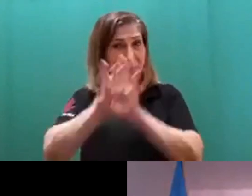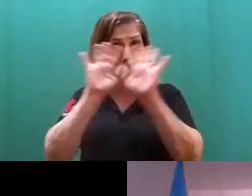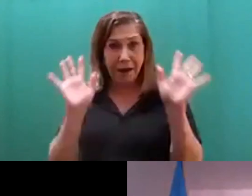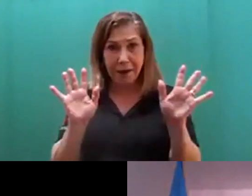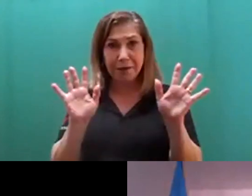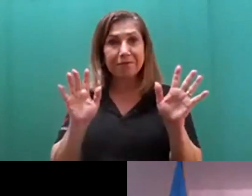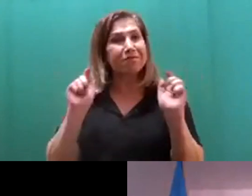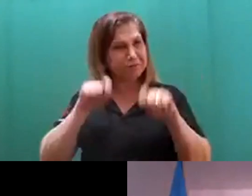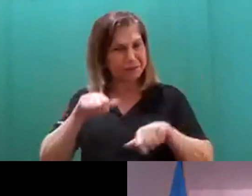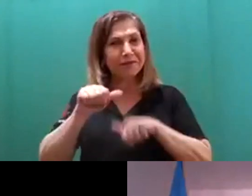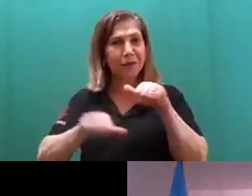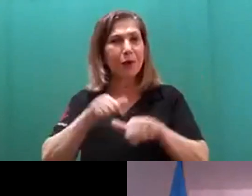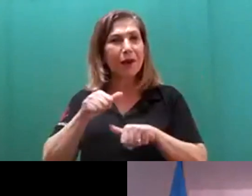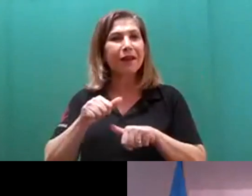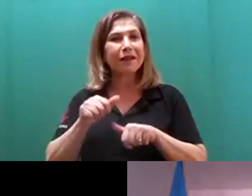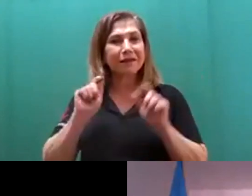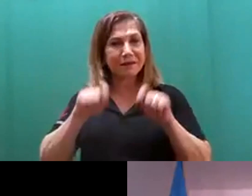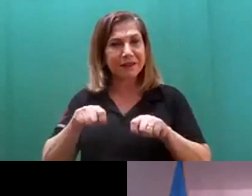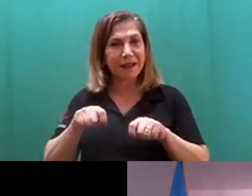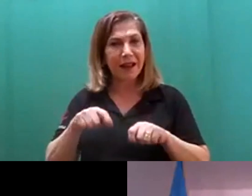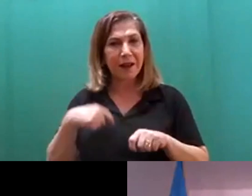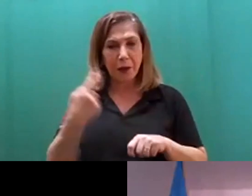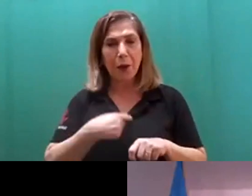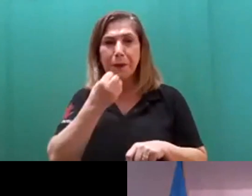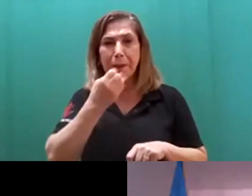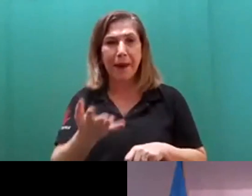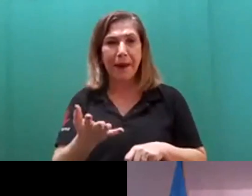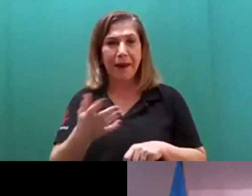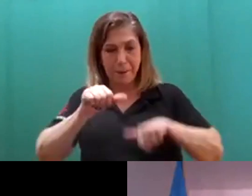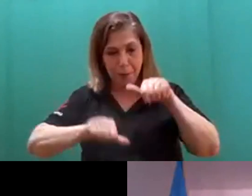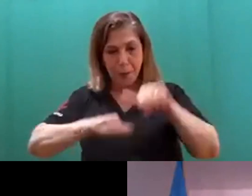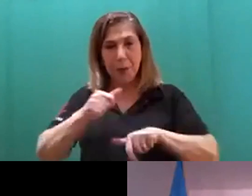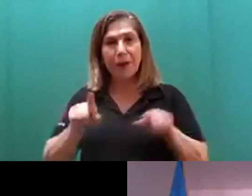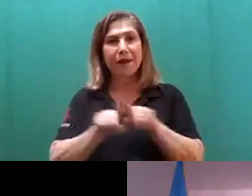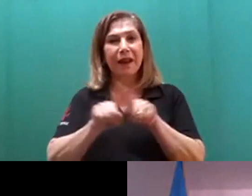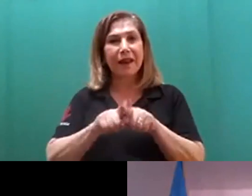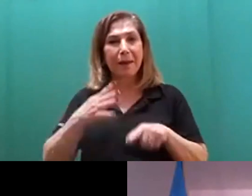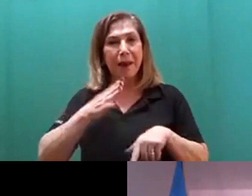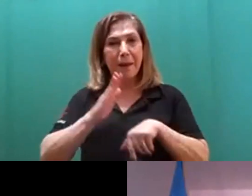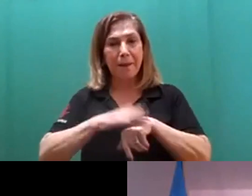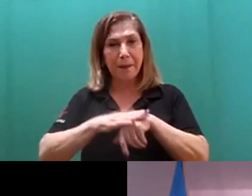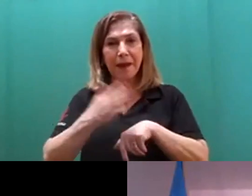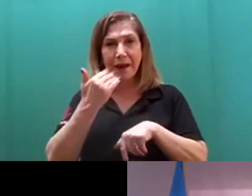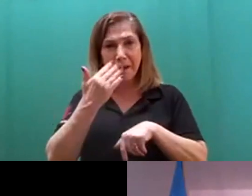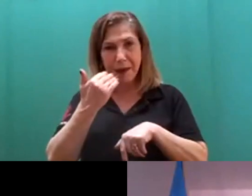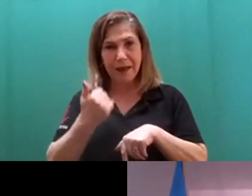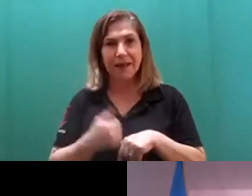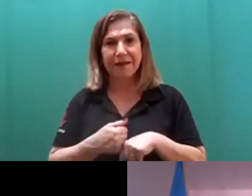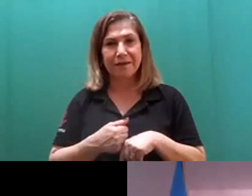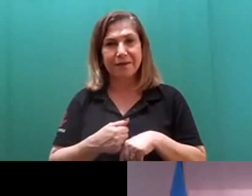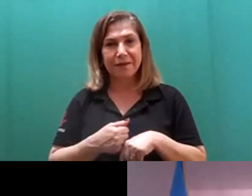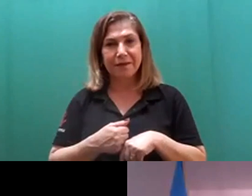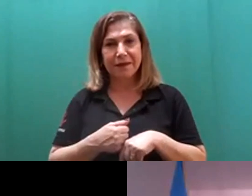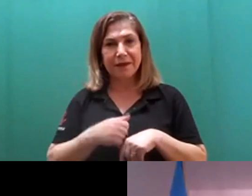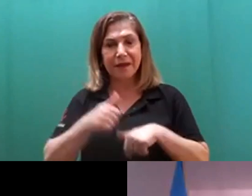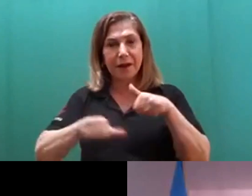mudança tem que venir de nós, sim? Temos que mudar nossa ideologia alimentar, convertir essa